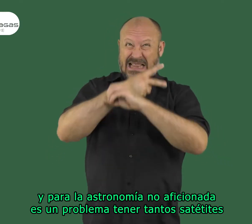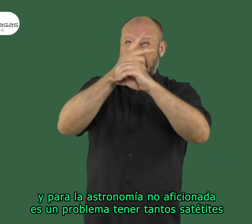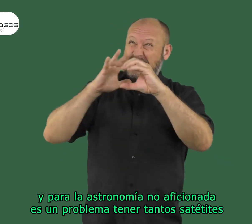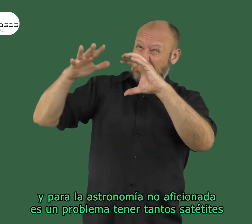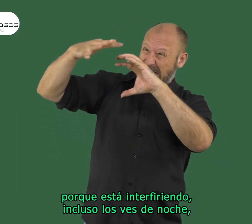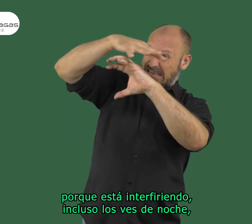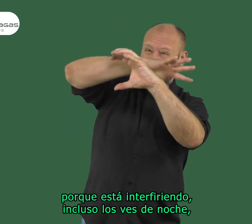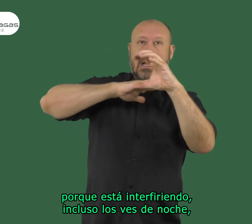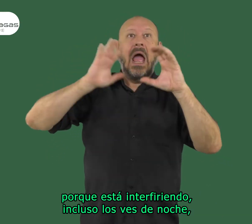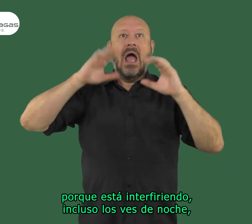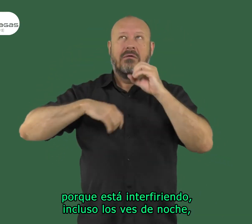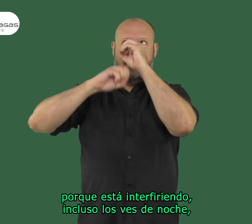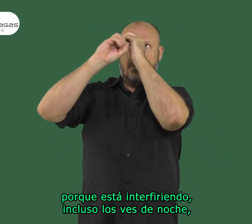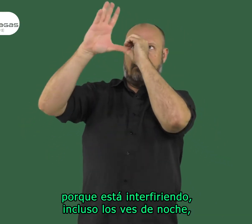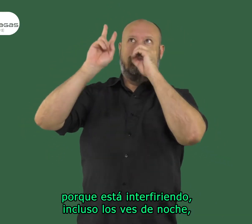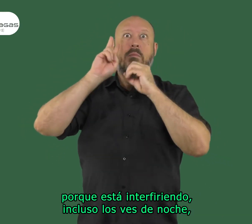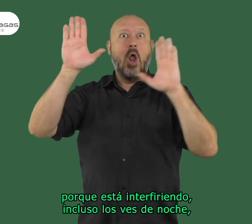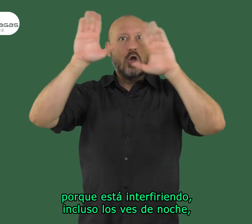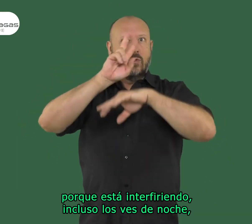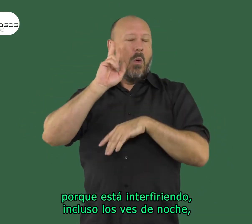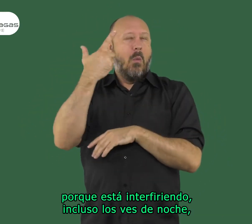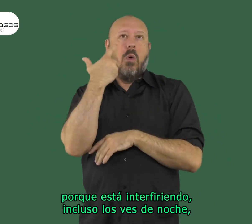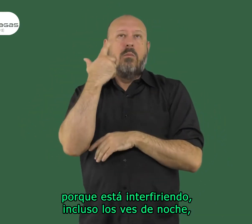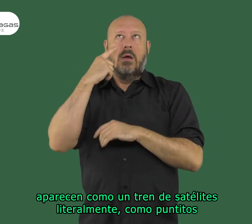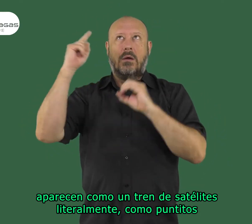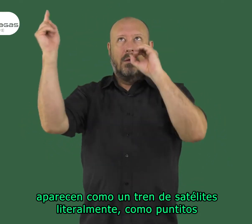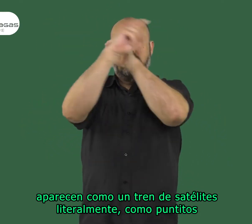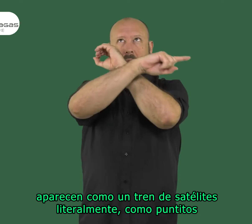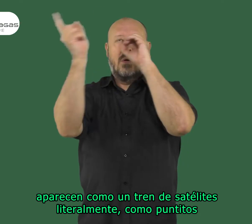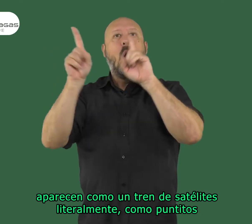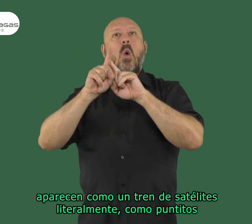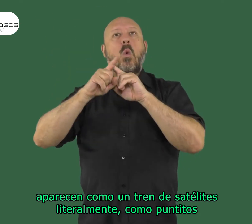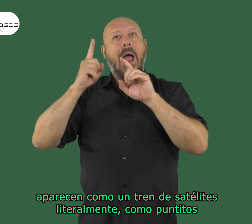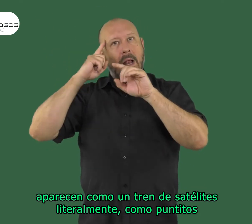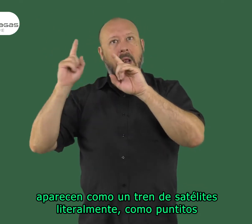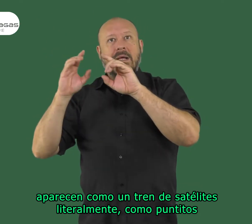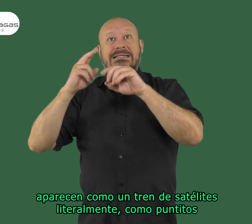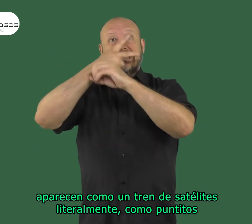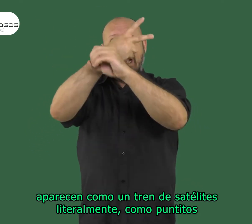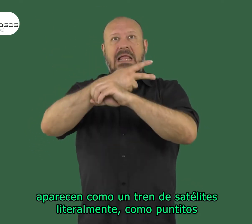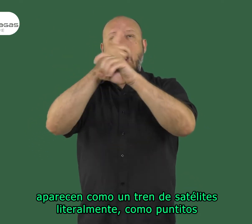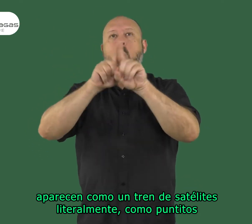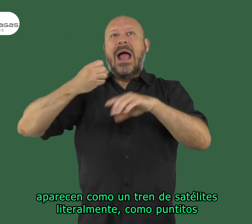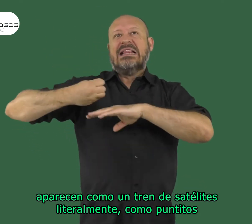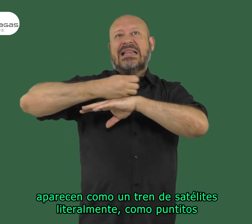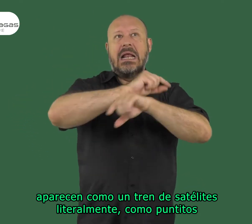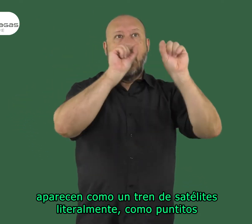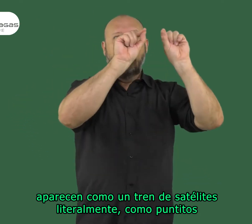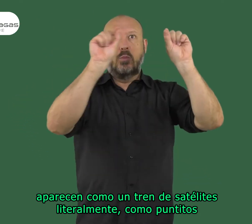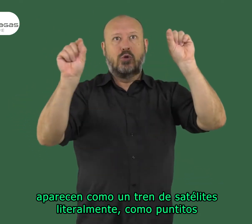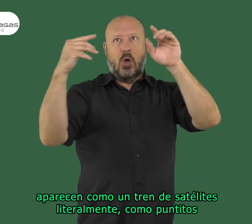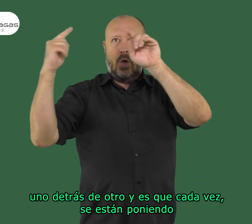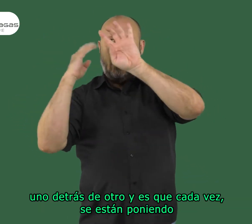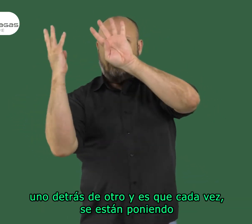tener tantos satélites, porque está interfiriendo, incluso los ves de noche. Aparecen como un tren de satélites, literalmente,